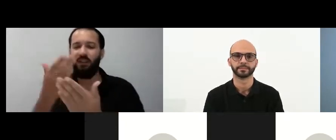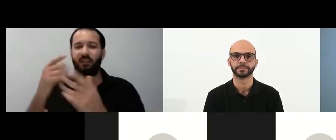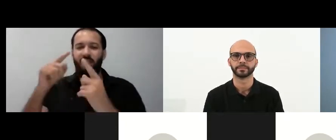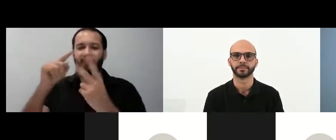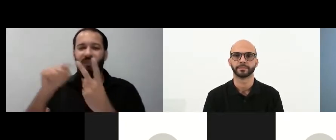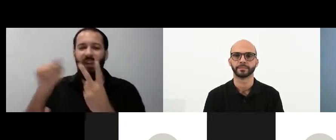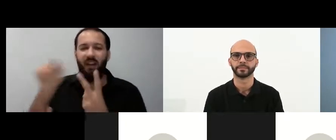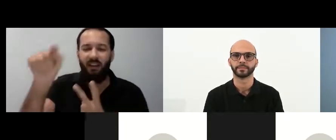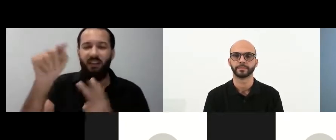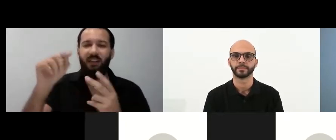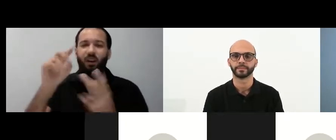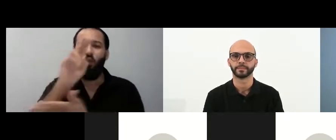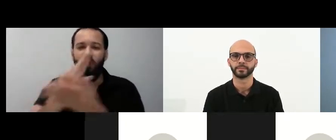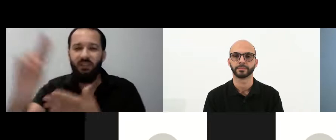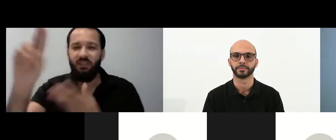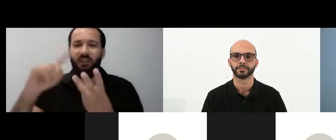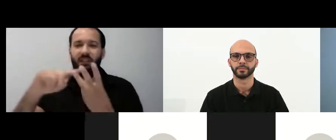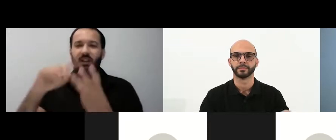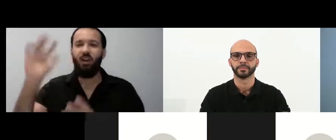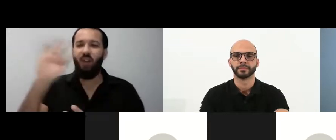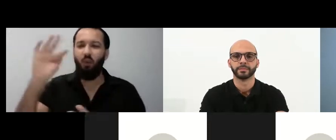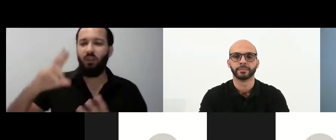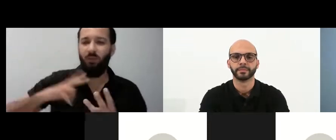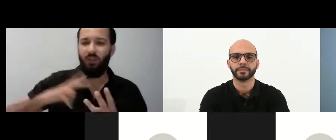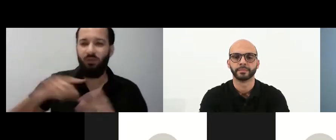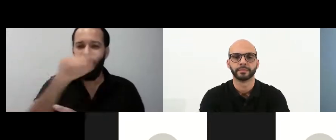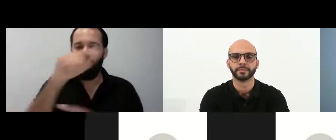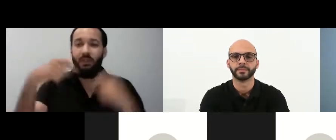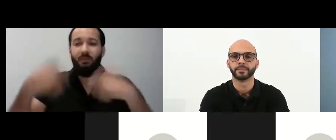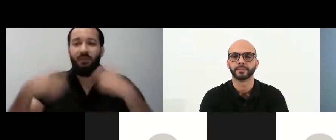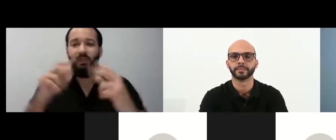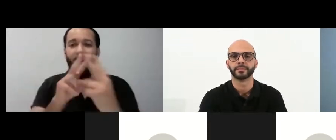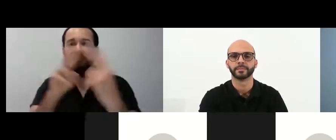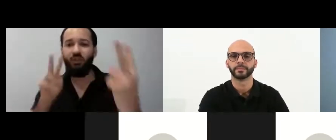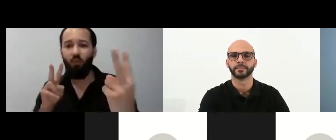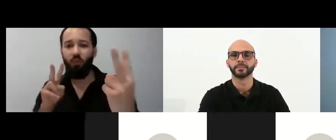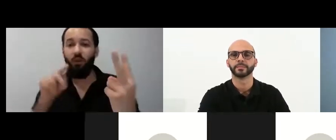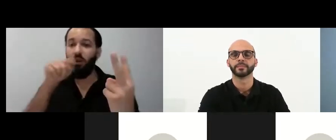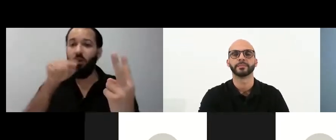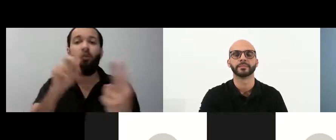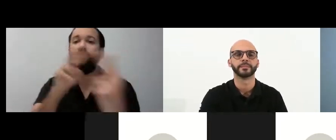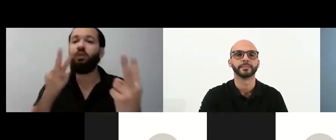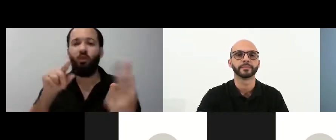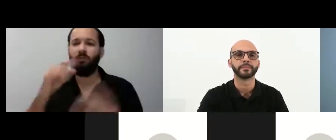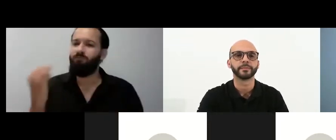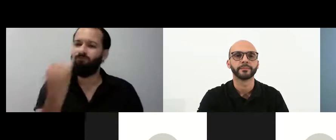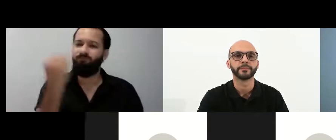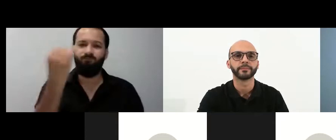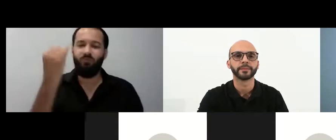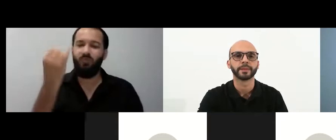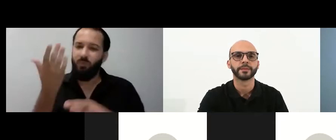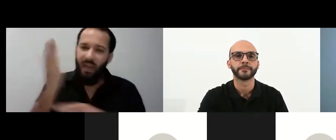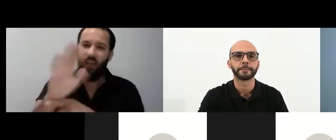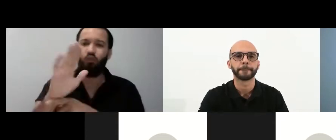do coronavírus, as escolas, as universidades, as associações, escolas particulares, escolas